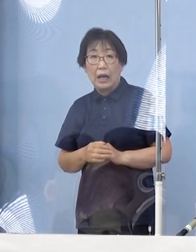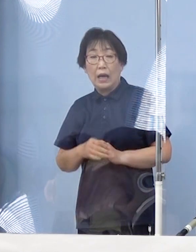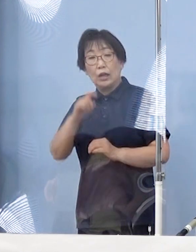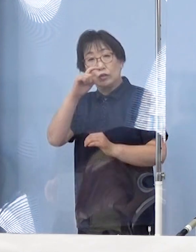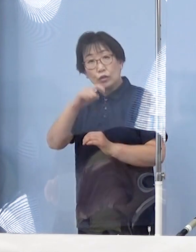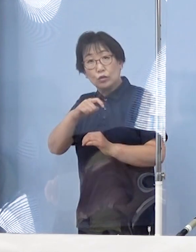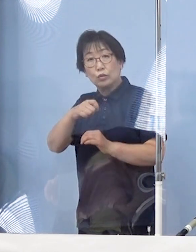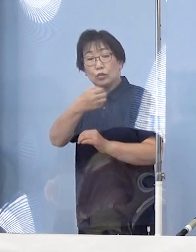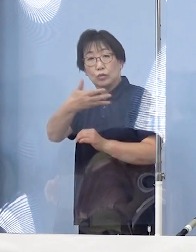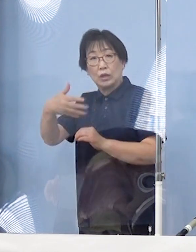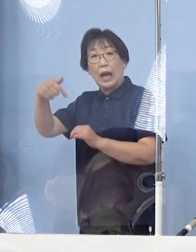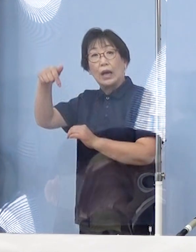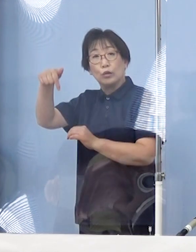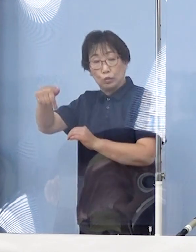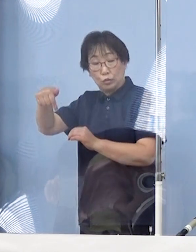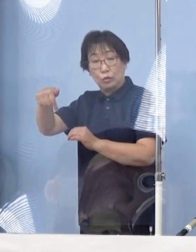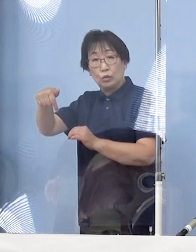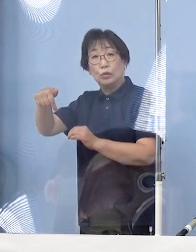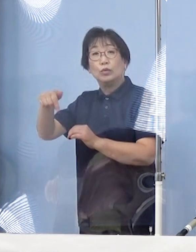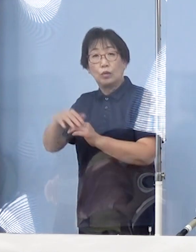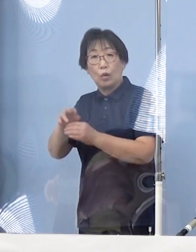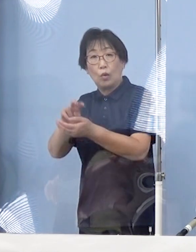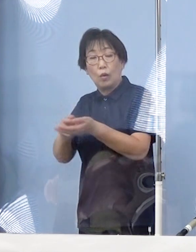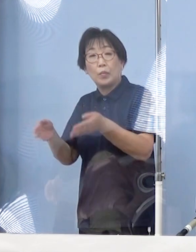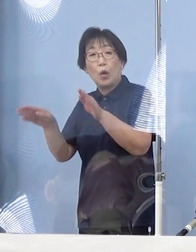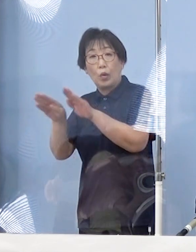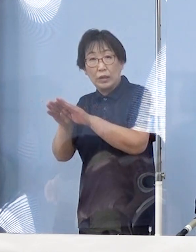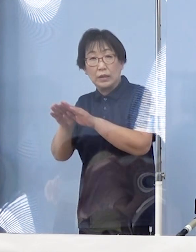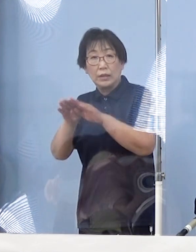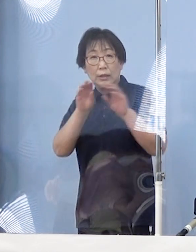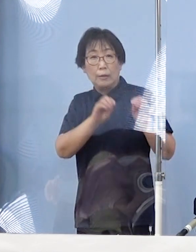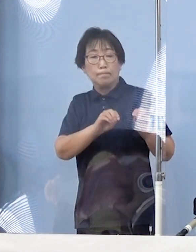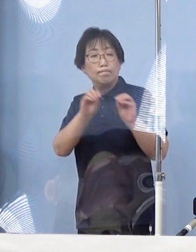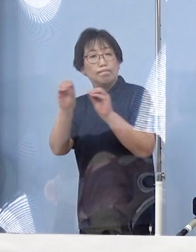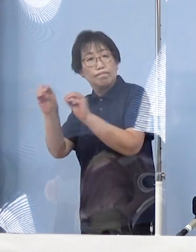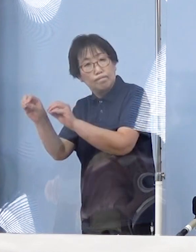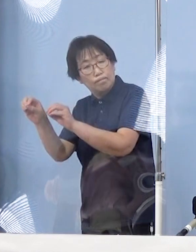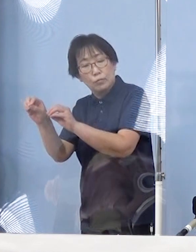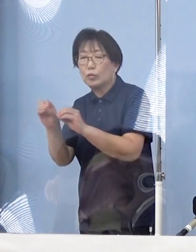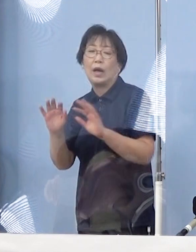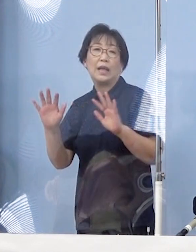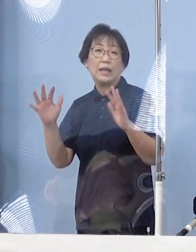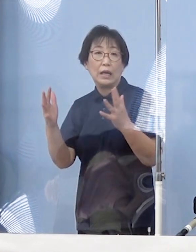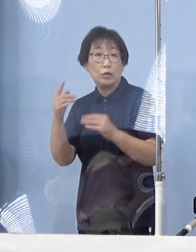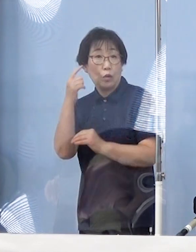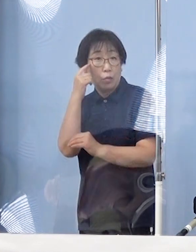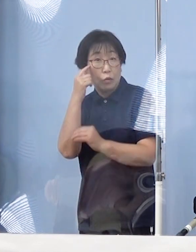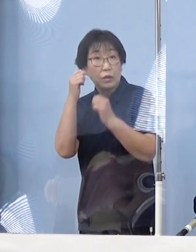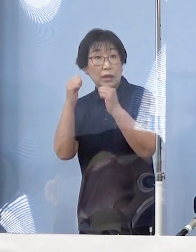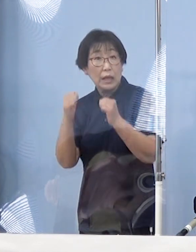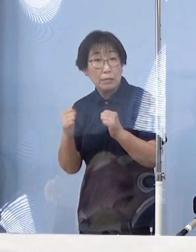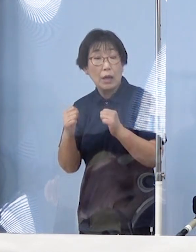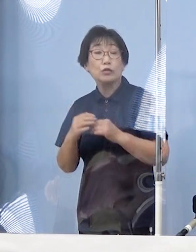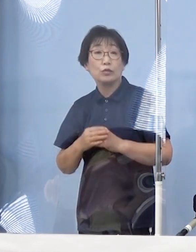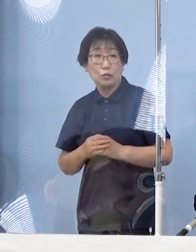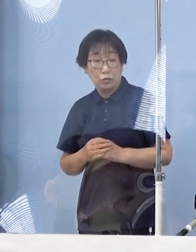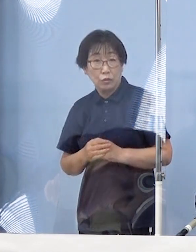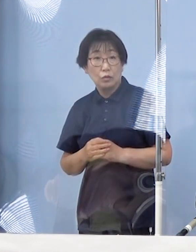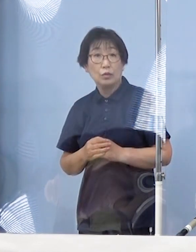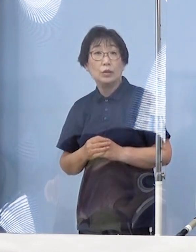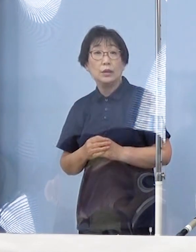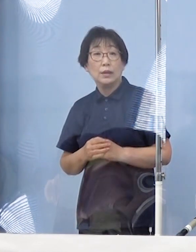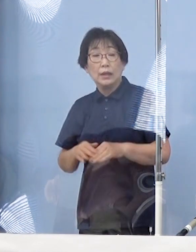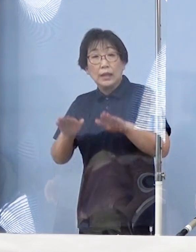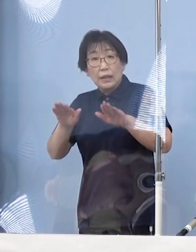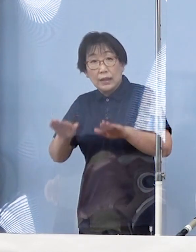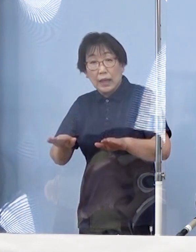宿泊療養施設に来ていただくというような運用はしていないというふうには思っておりますが、その点申し訳ありません、今現